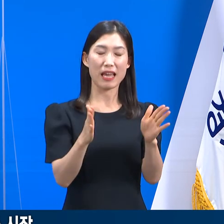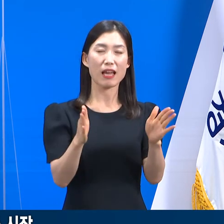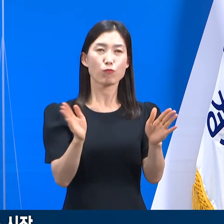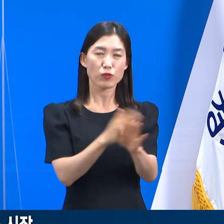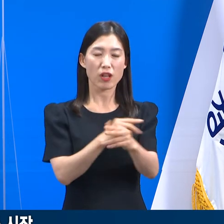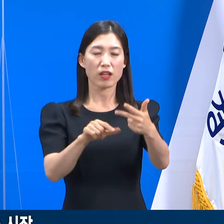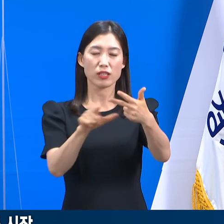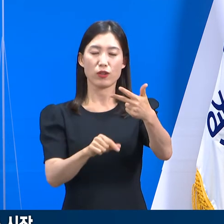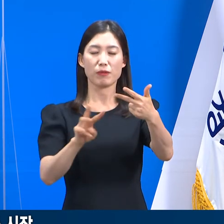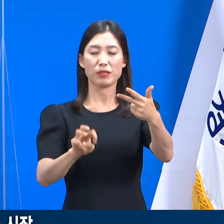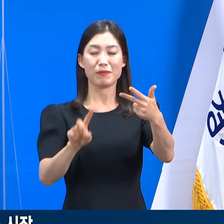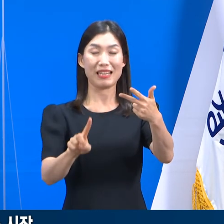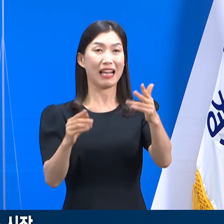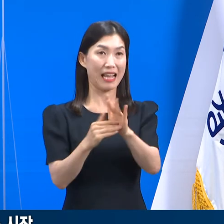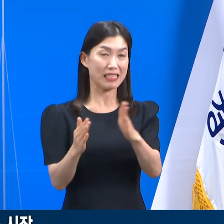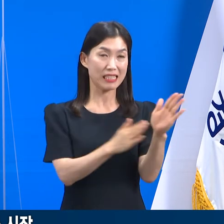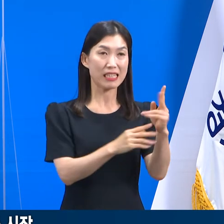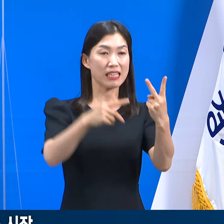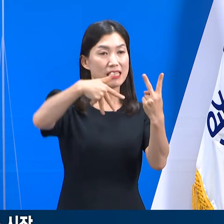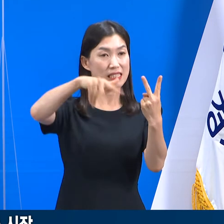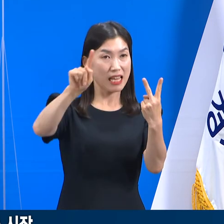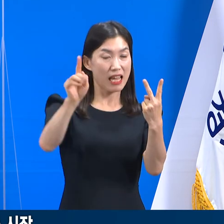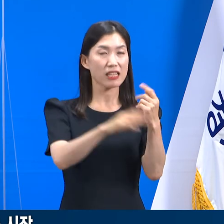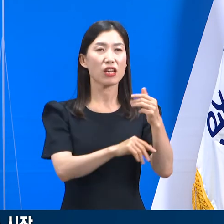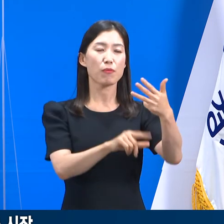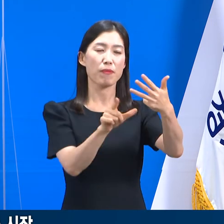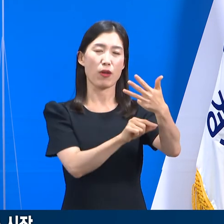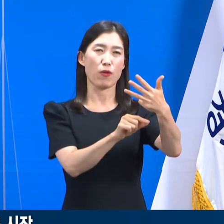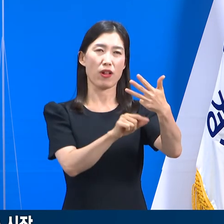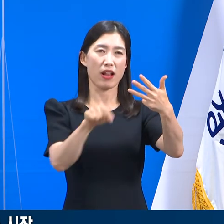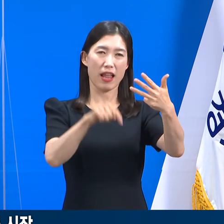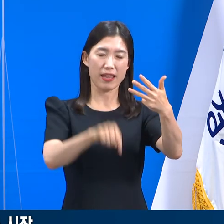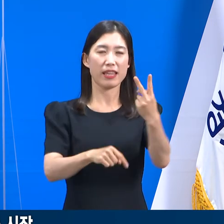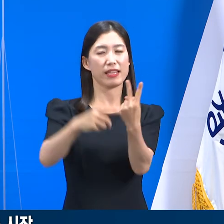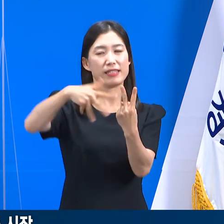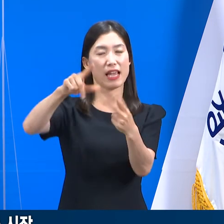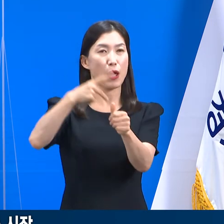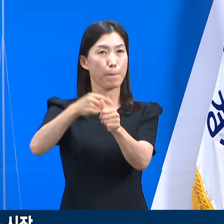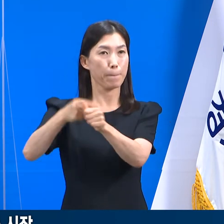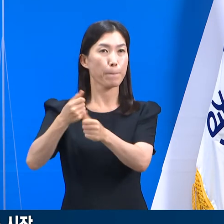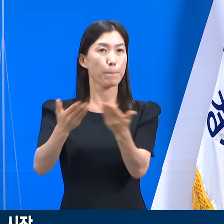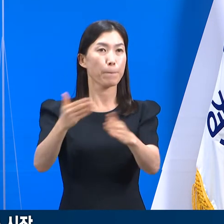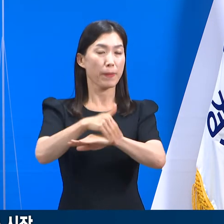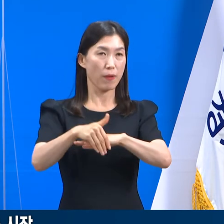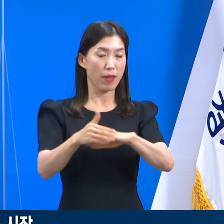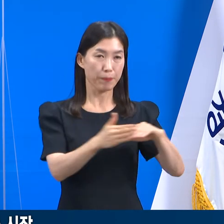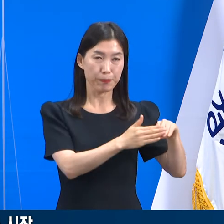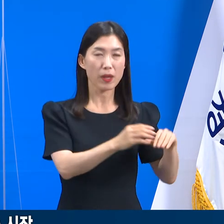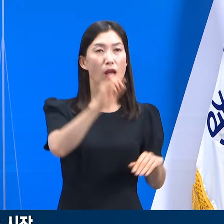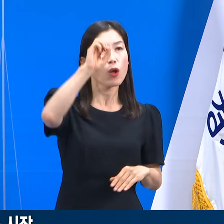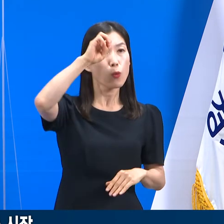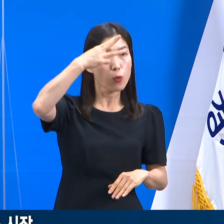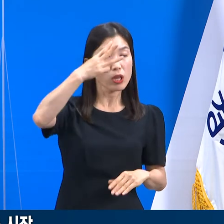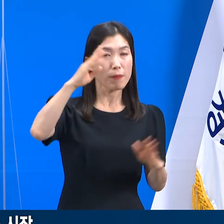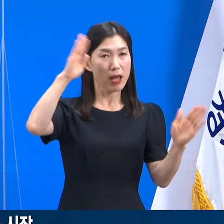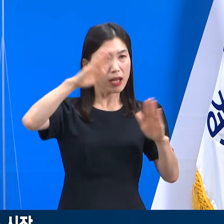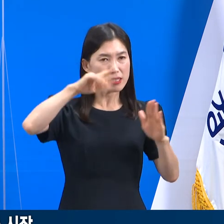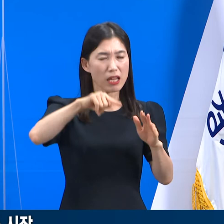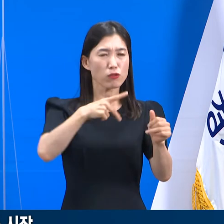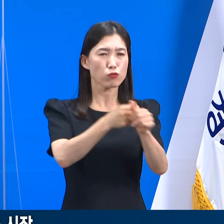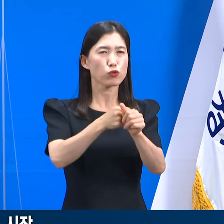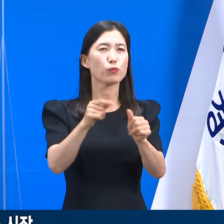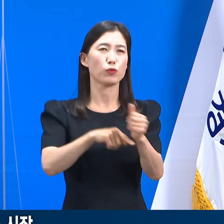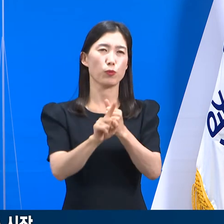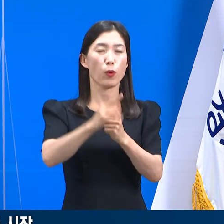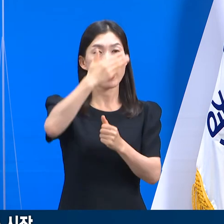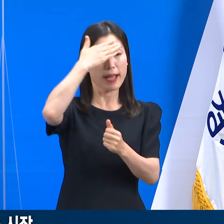30일까지이며 2차 접종은 다음 달인 8월 9일부터 20일까지입니다. 고등학교 3학년 대상 예방접종은 청소년을 대상으로